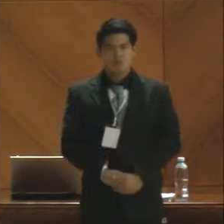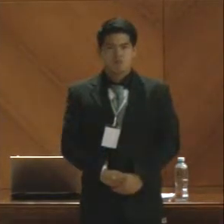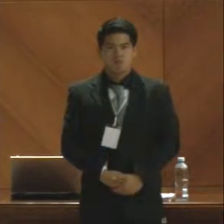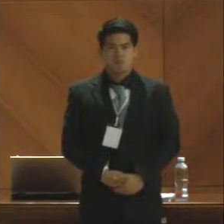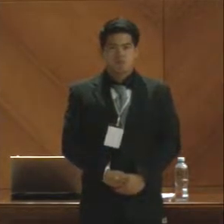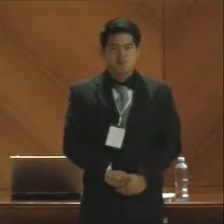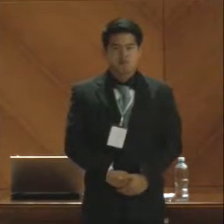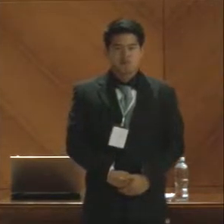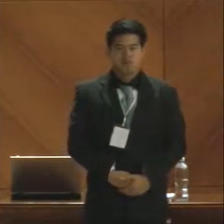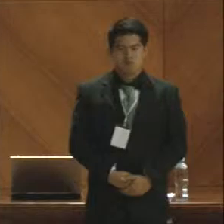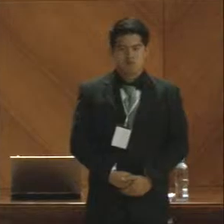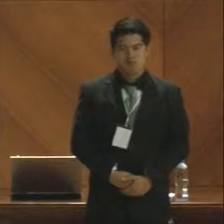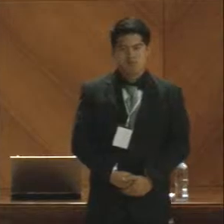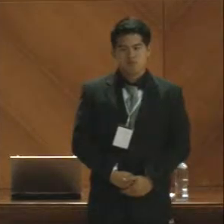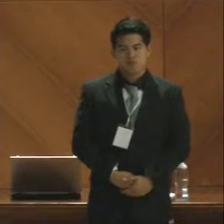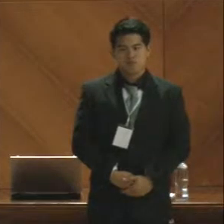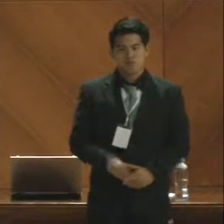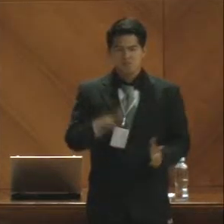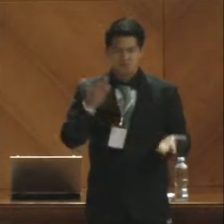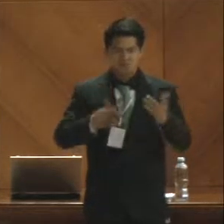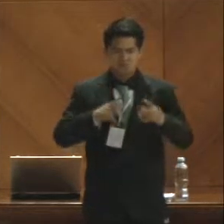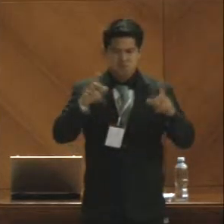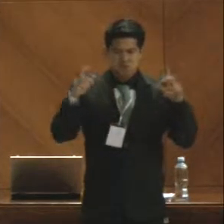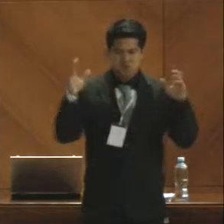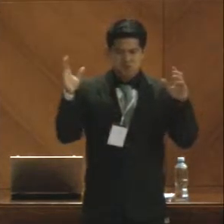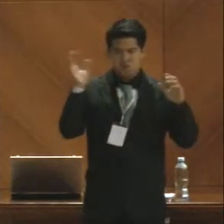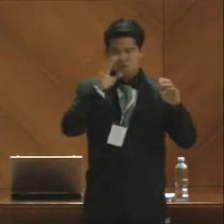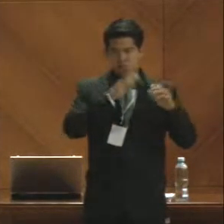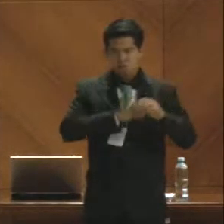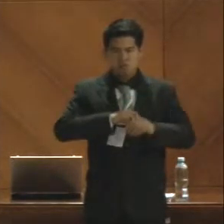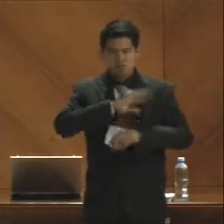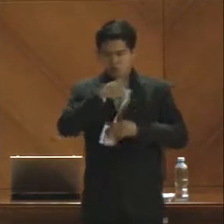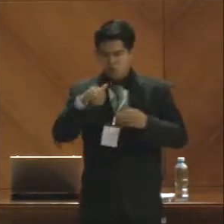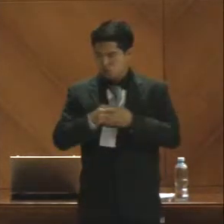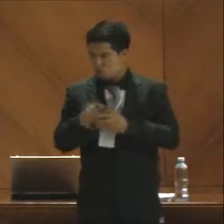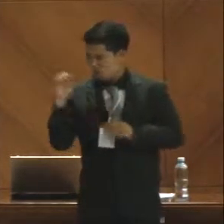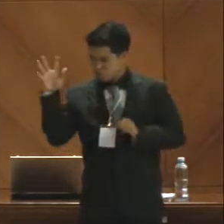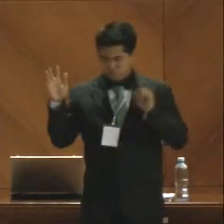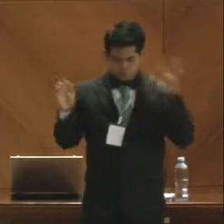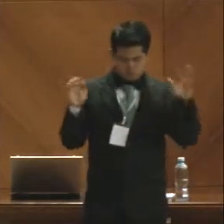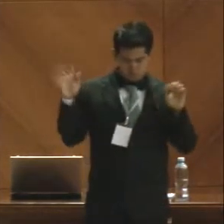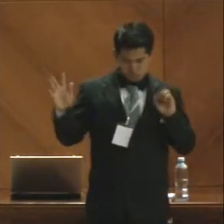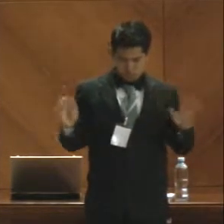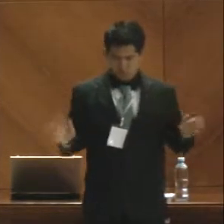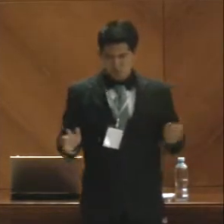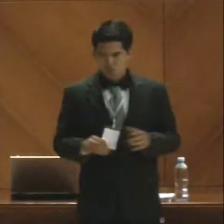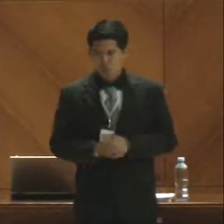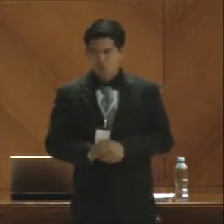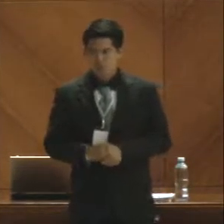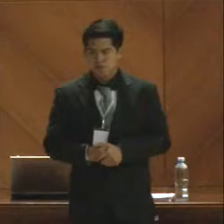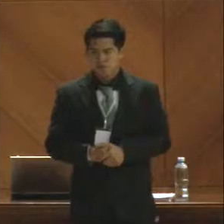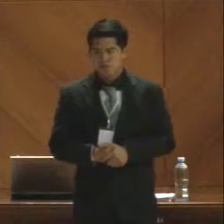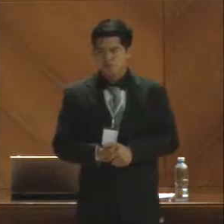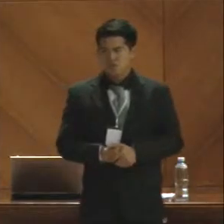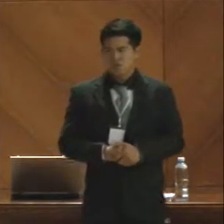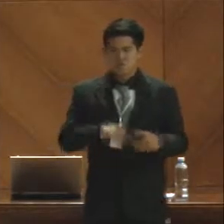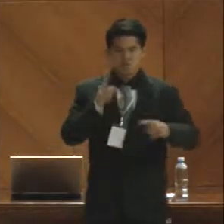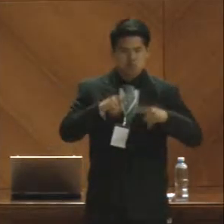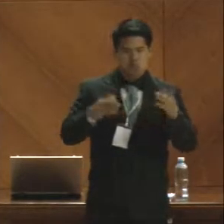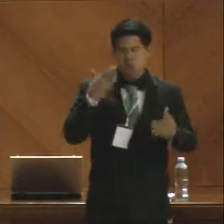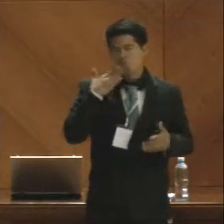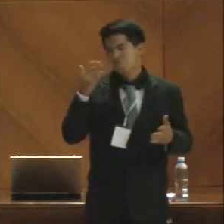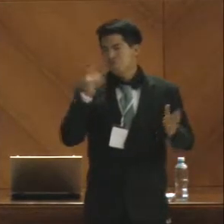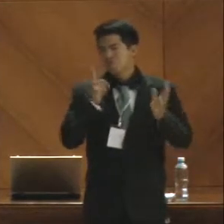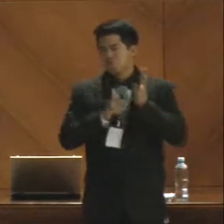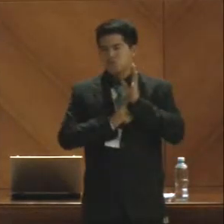¿Les ha pasado alguna vez que ustedes hacen una búsqueda en Google y luego les sale publicidad por todo lado? Digamos que alguno de ustedes